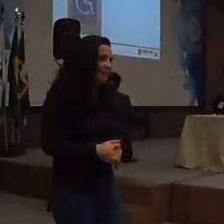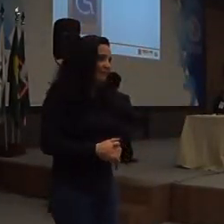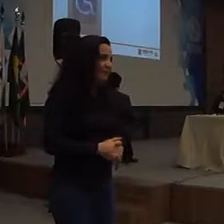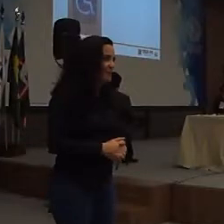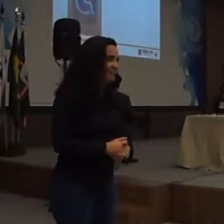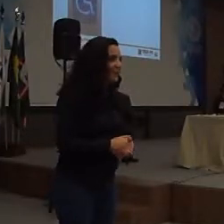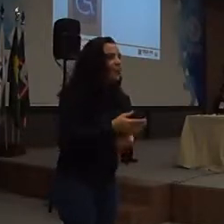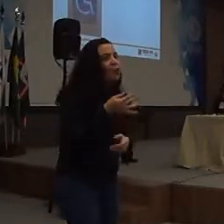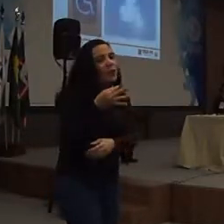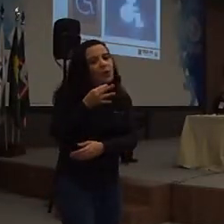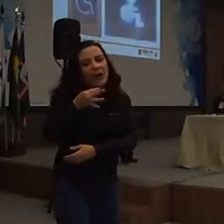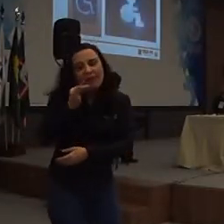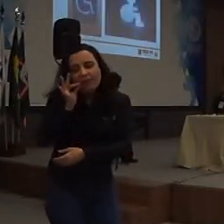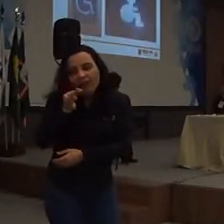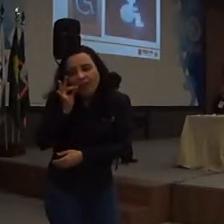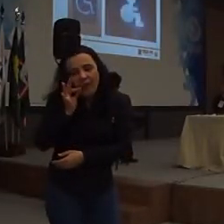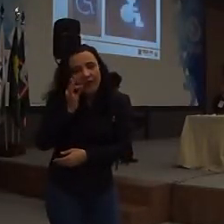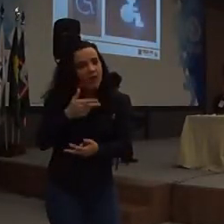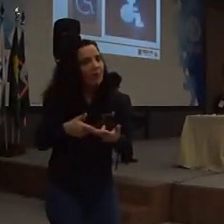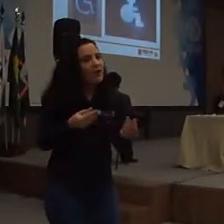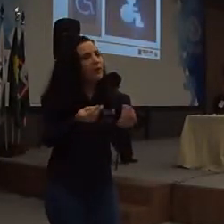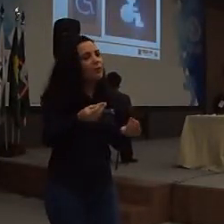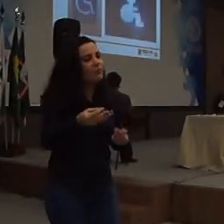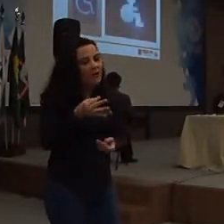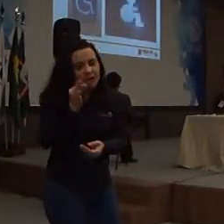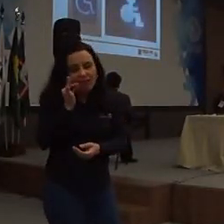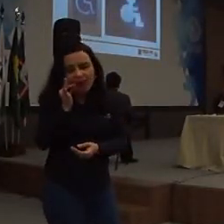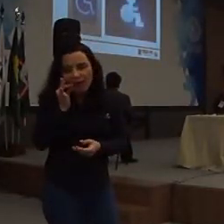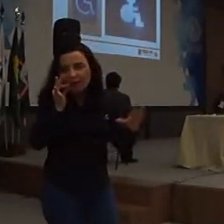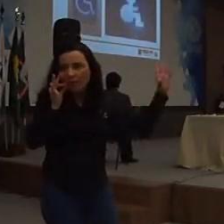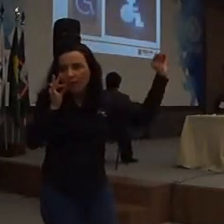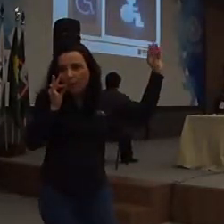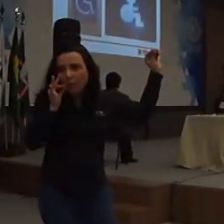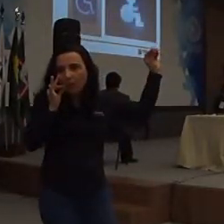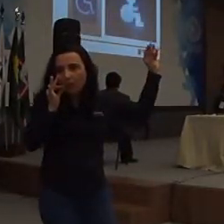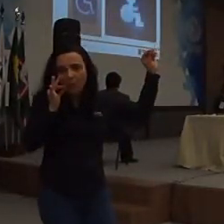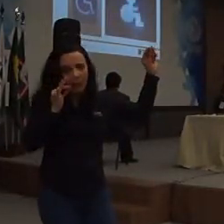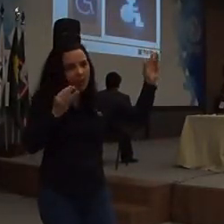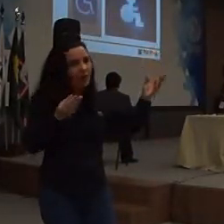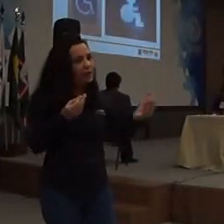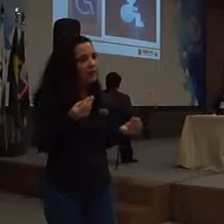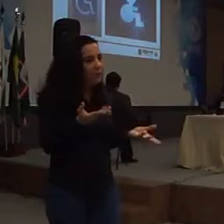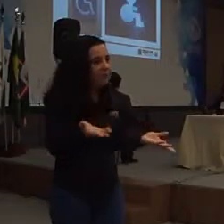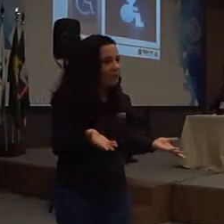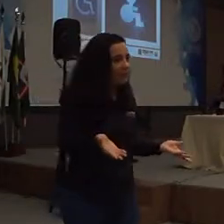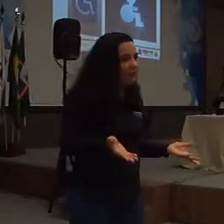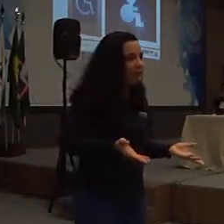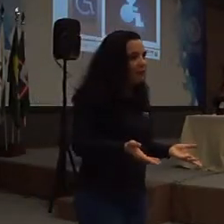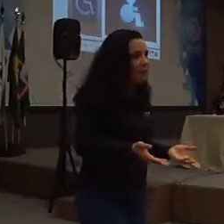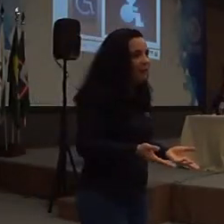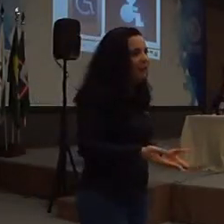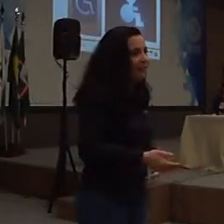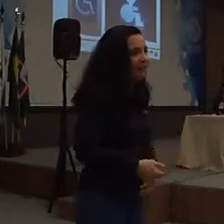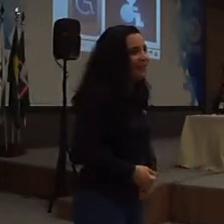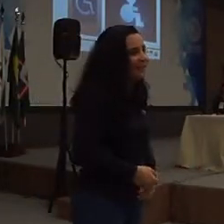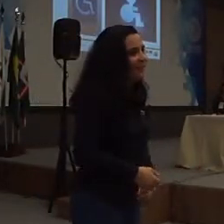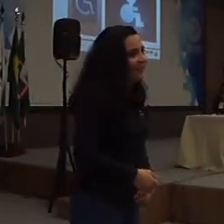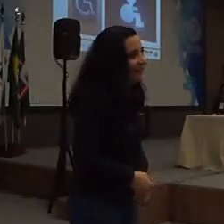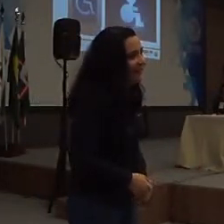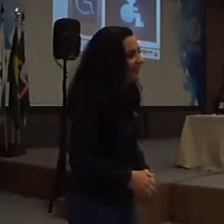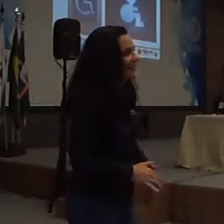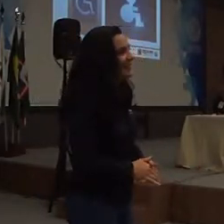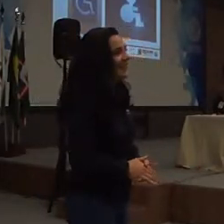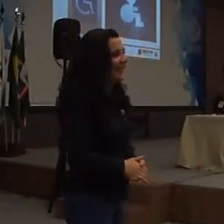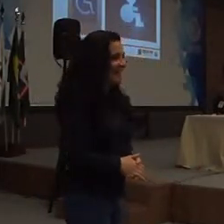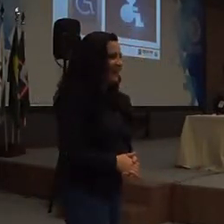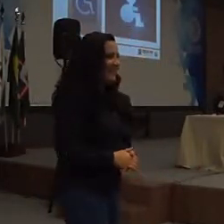E aí as coisas que a gente vê por aí, que são deficientes totalmente, né, que a gente vê que é a falta de conhecimento